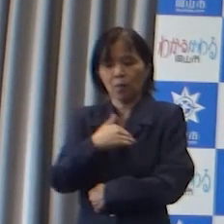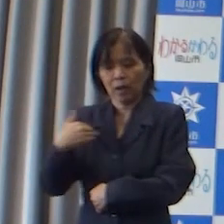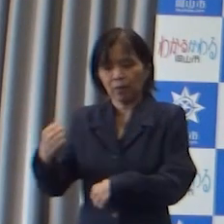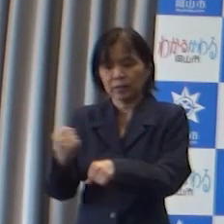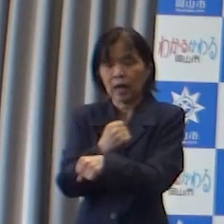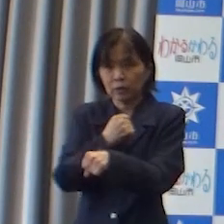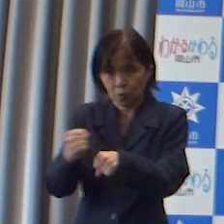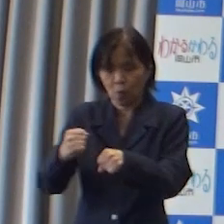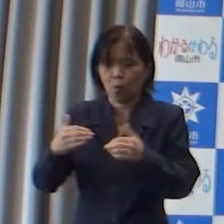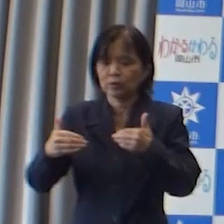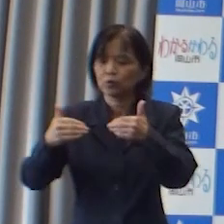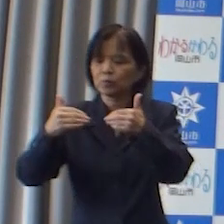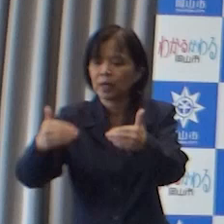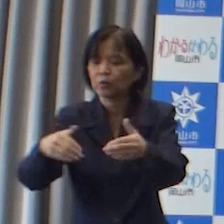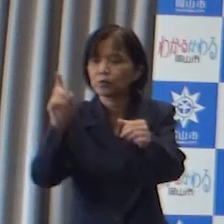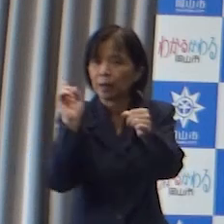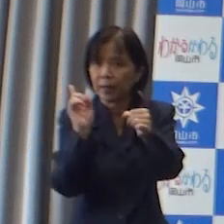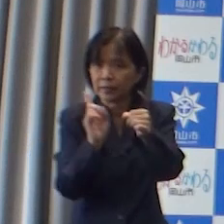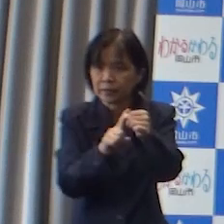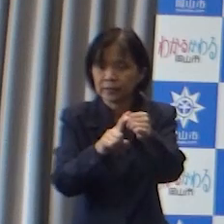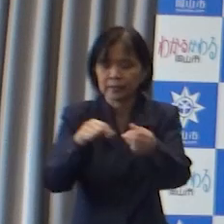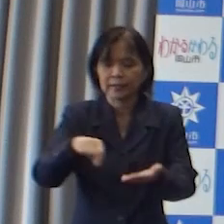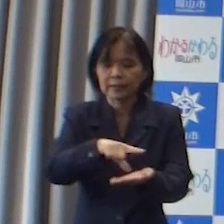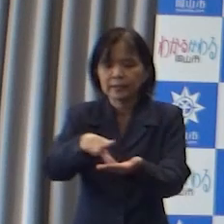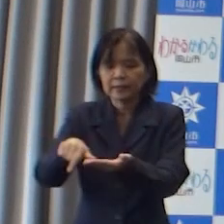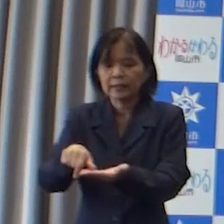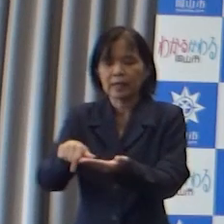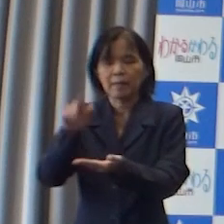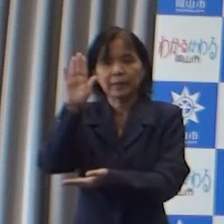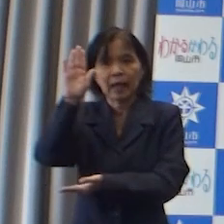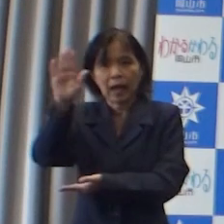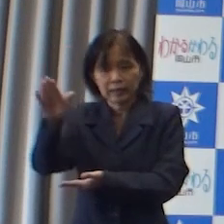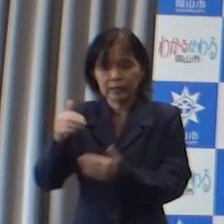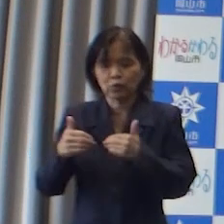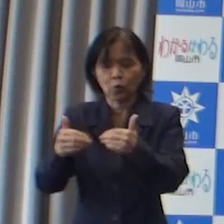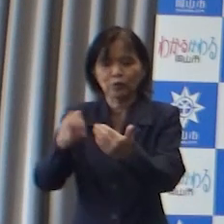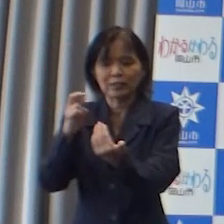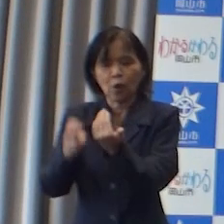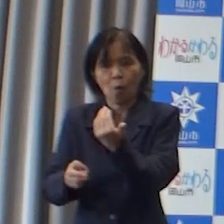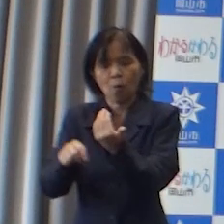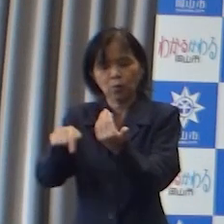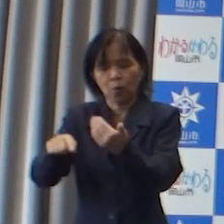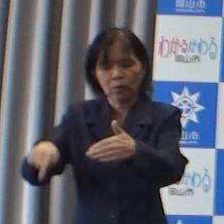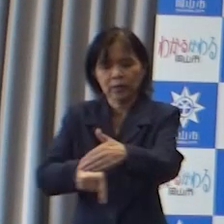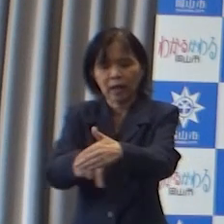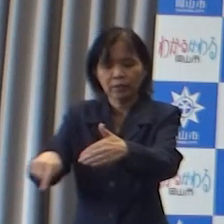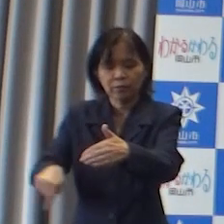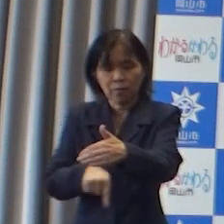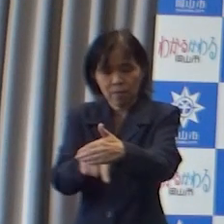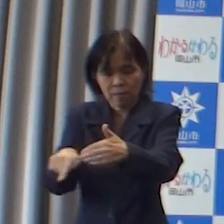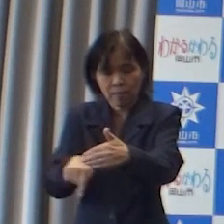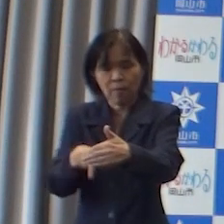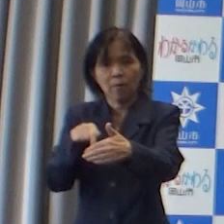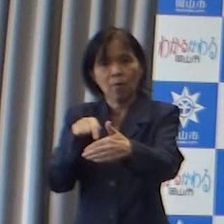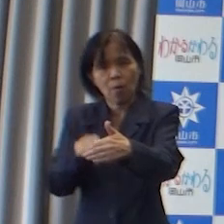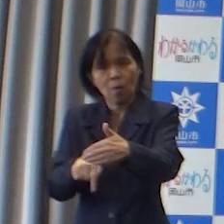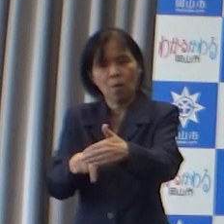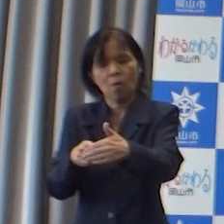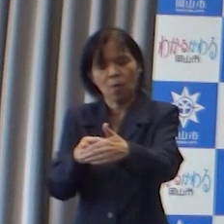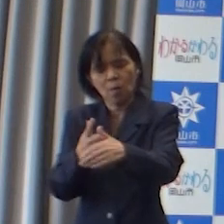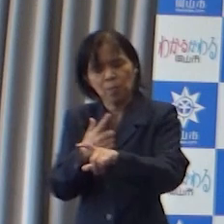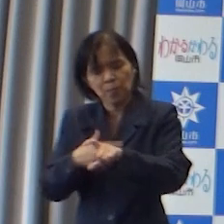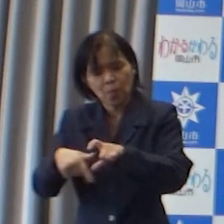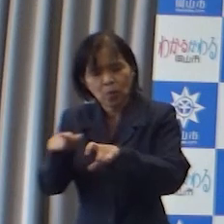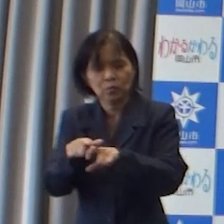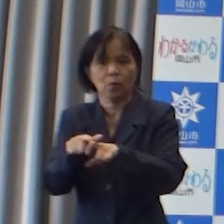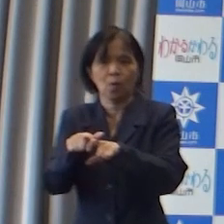を進行していく中で、地域未来促進法自身のもう少し、使